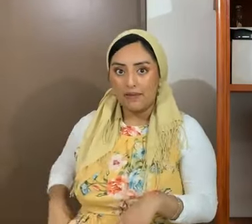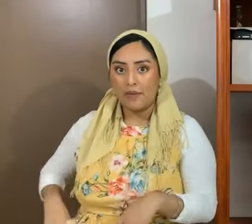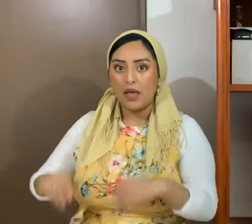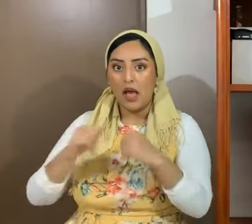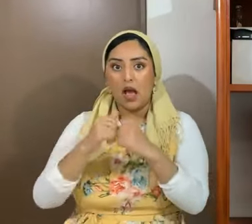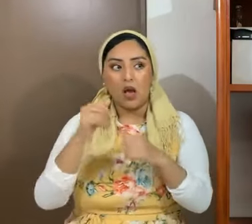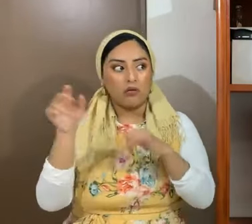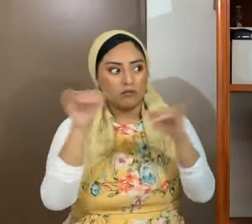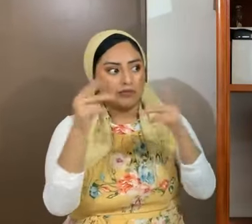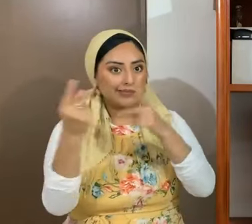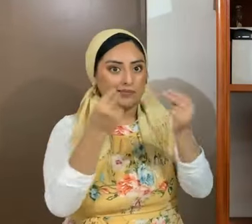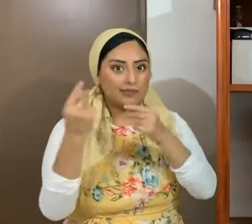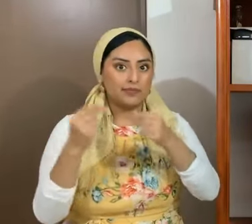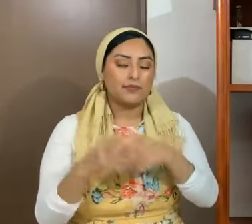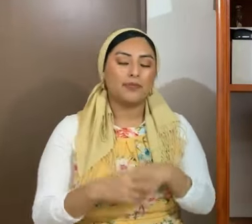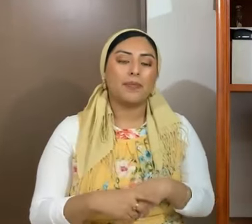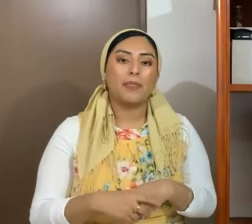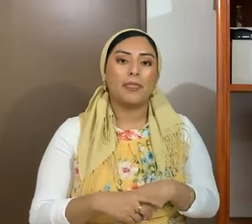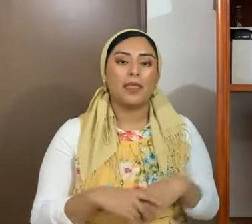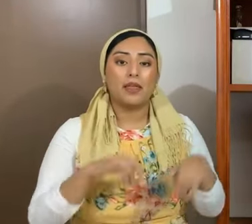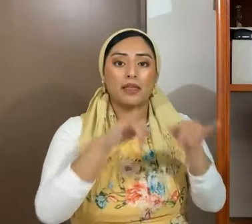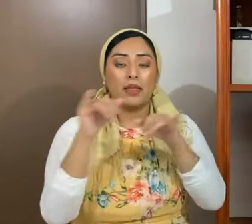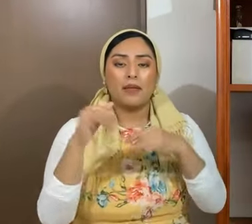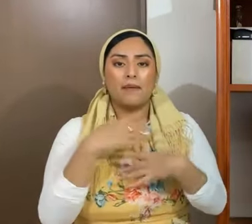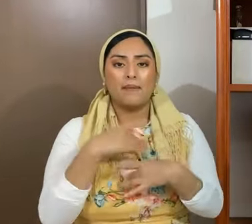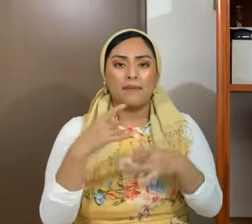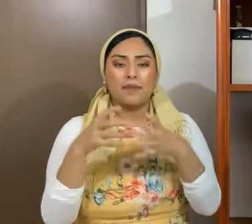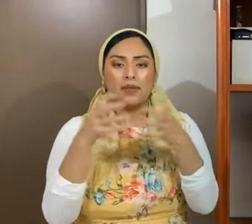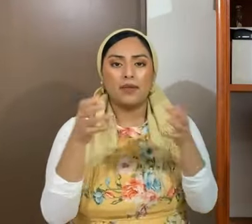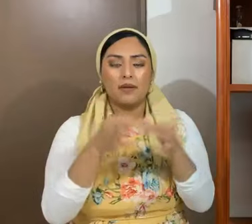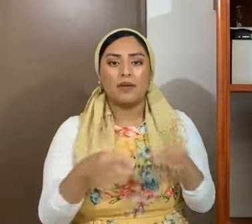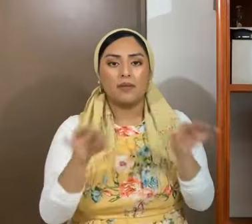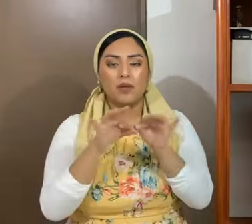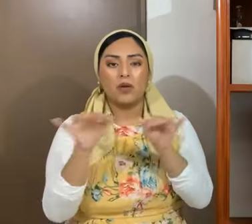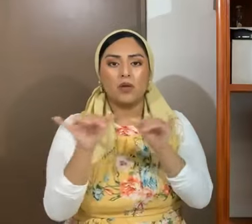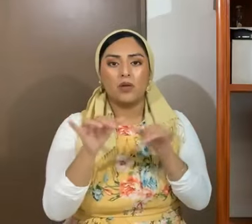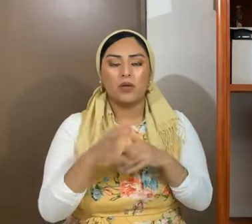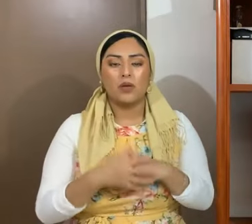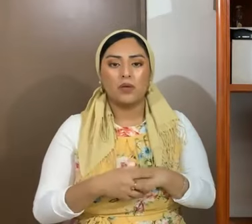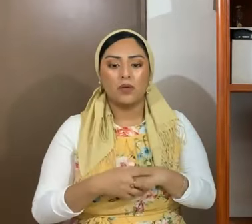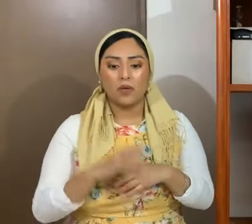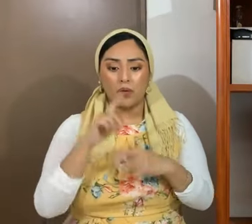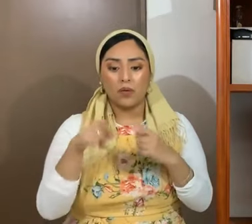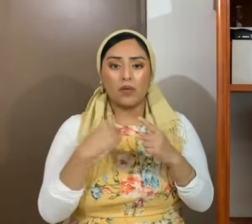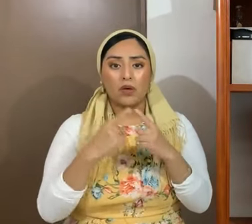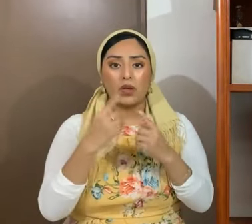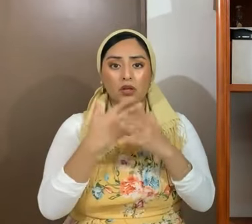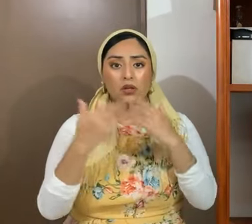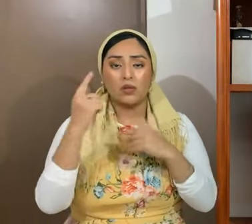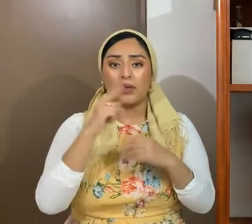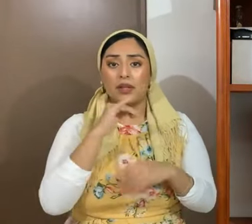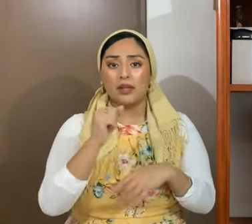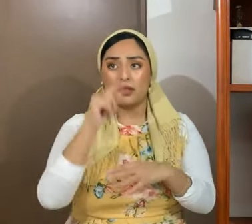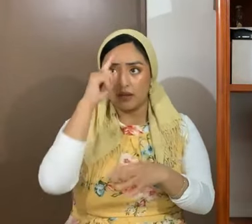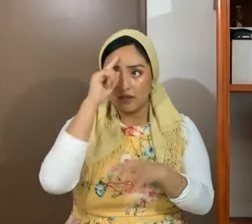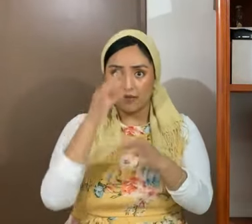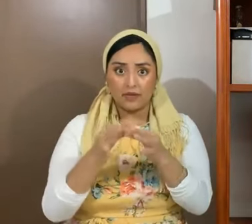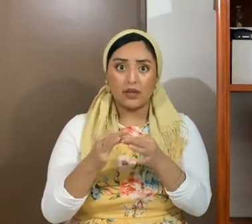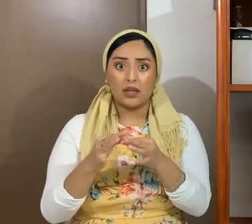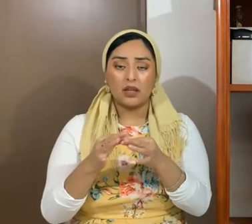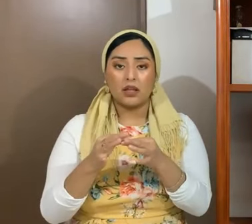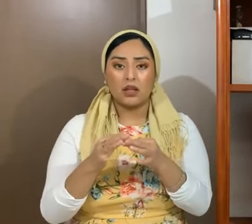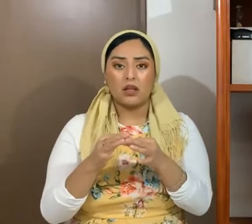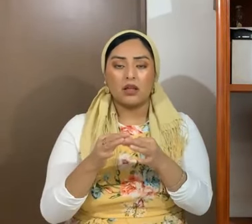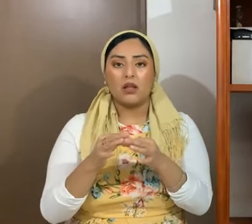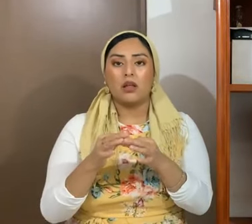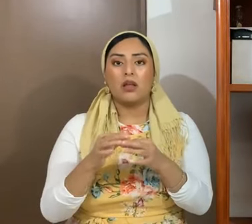hacía cada uno las cosas. Aquí también esto es bien interesante y bien importante. Cuando alguien es fiel a